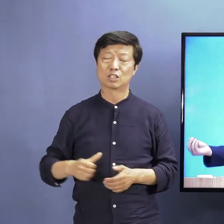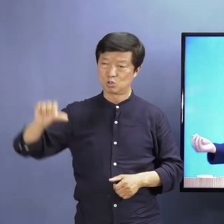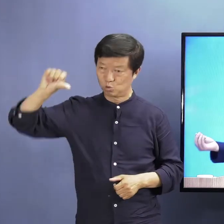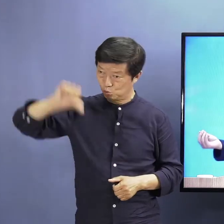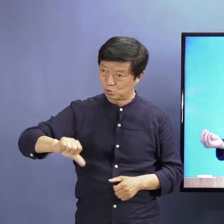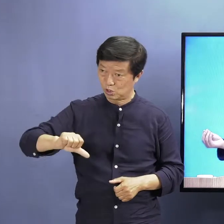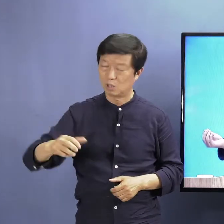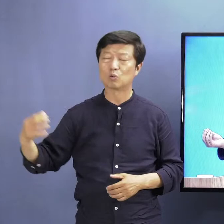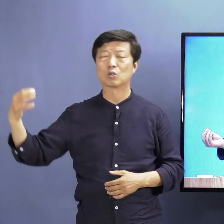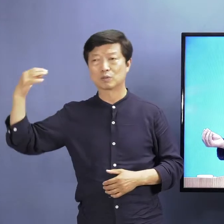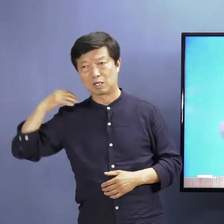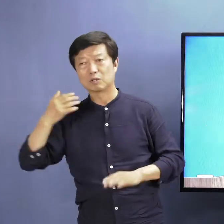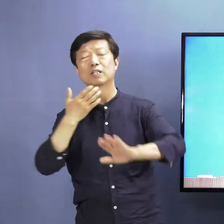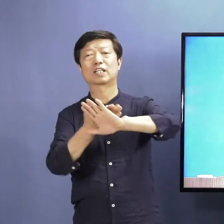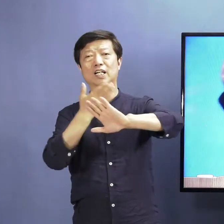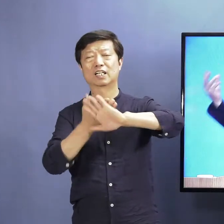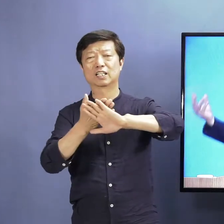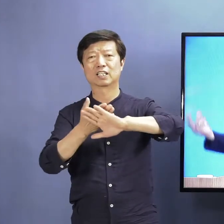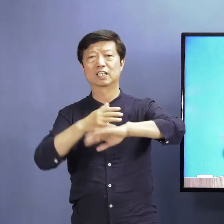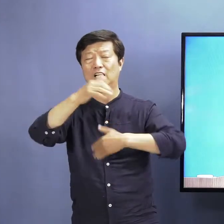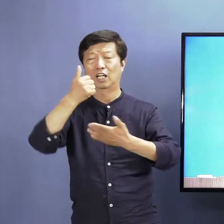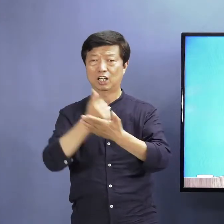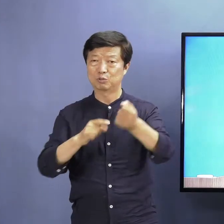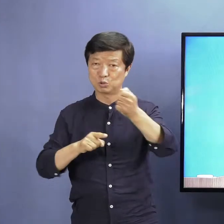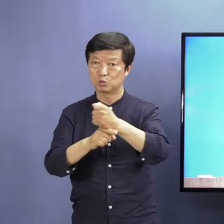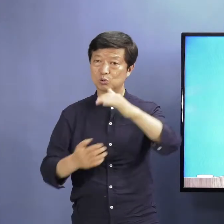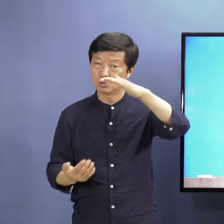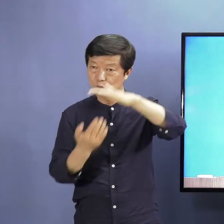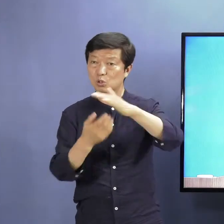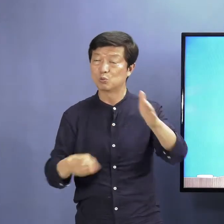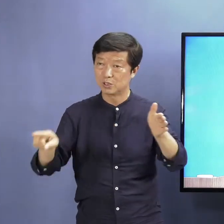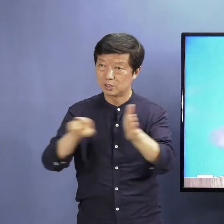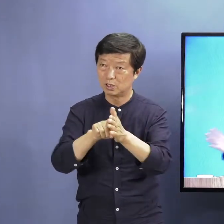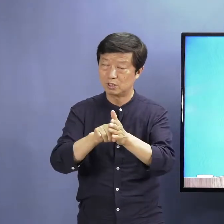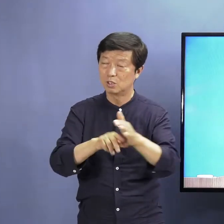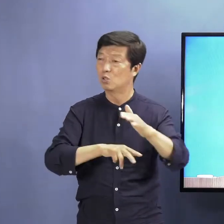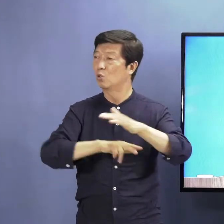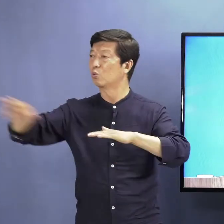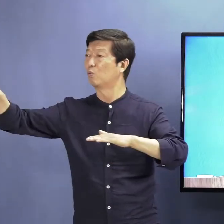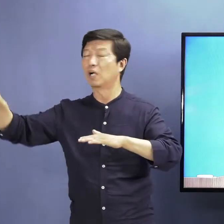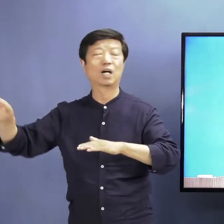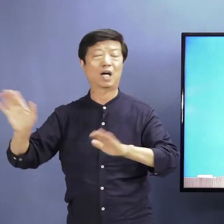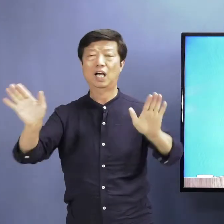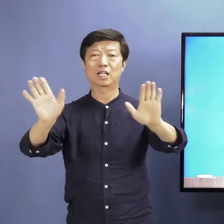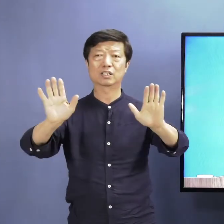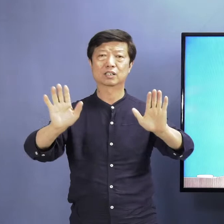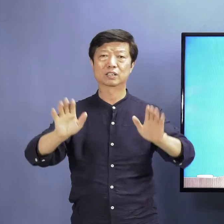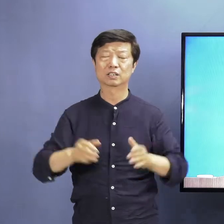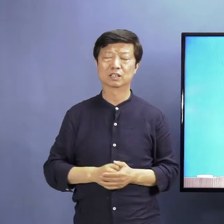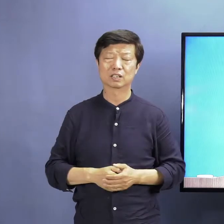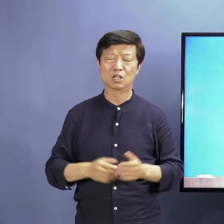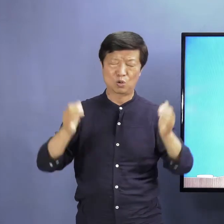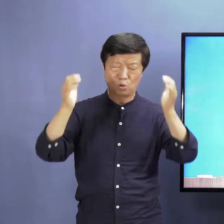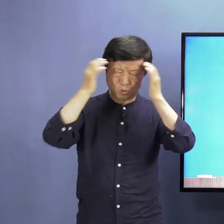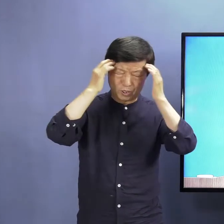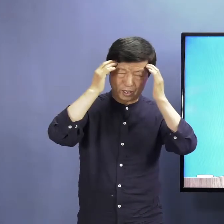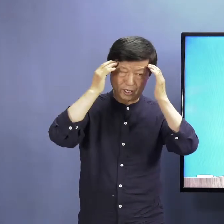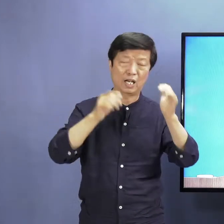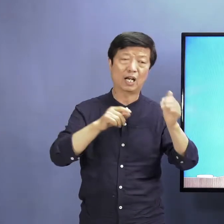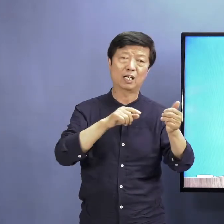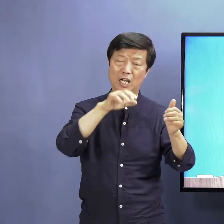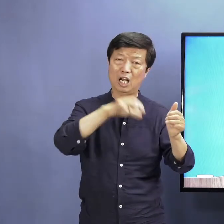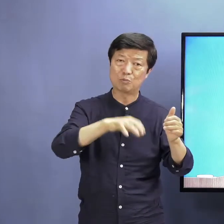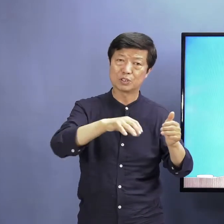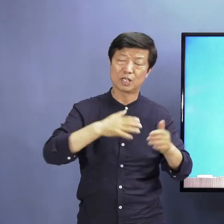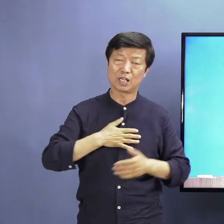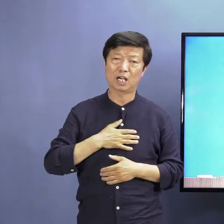다른 거예요. 하나님의 뜻을 이루기 위해서 피하지 않았어요. 고난 때문에 비참해하지 않았습니다.